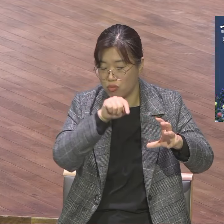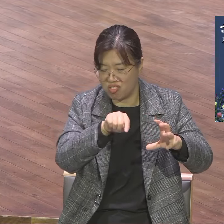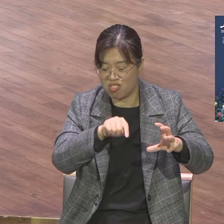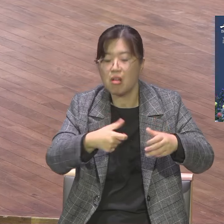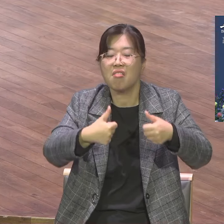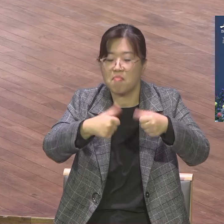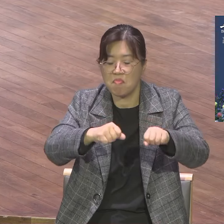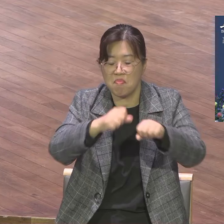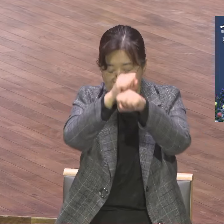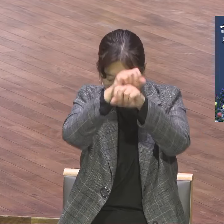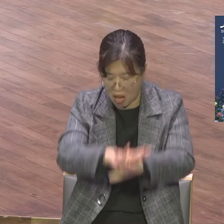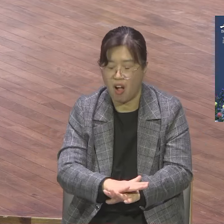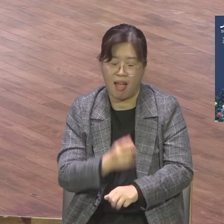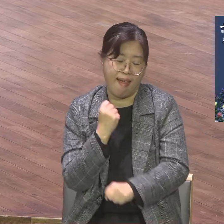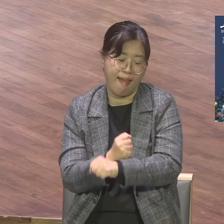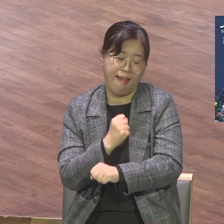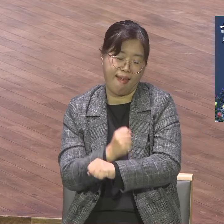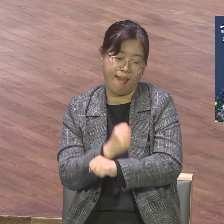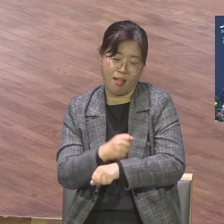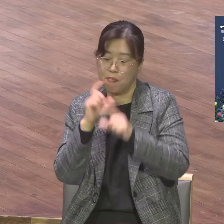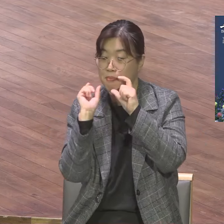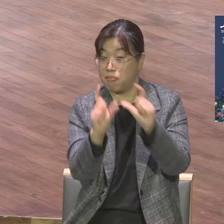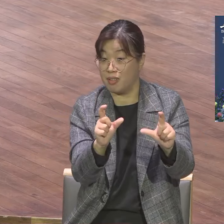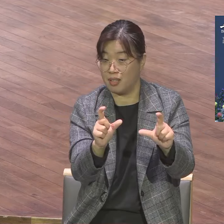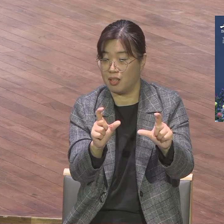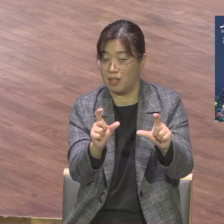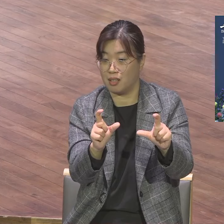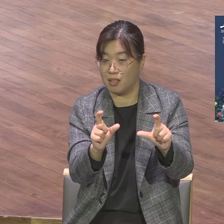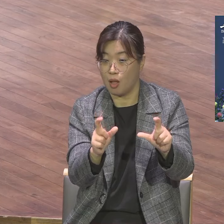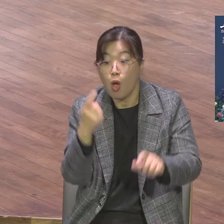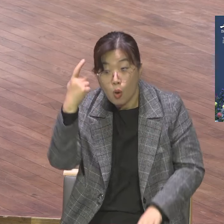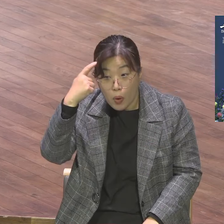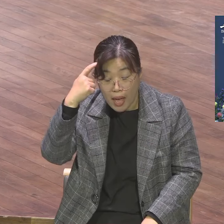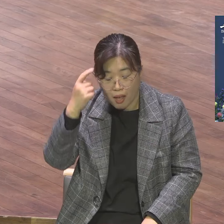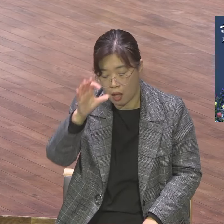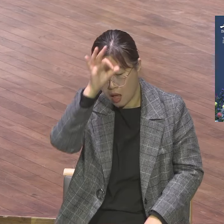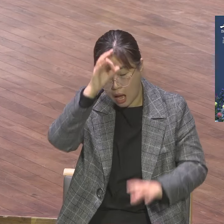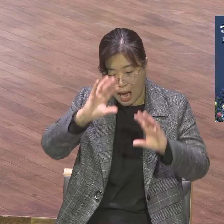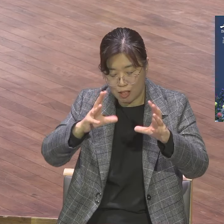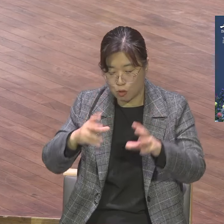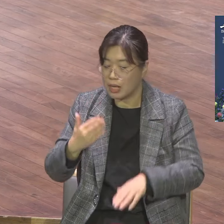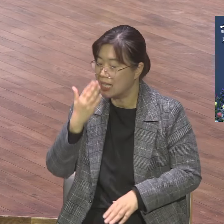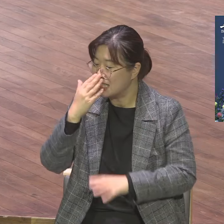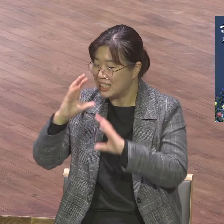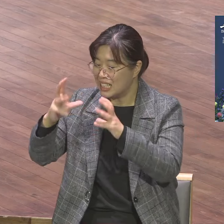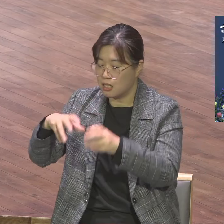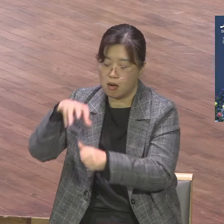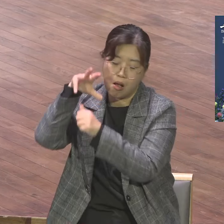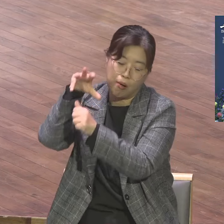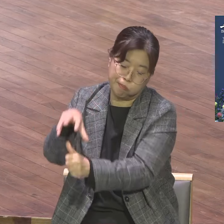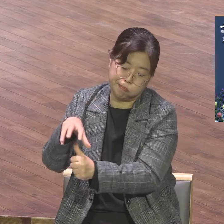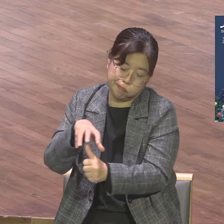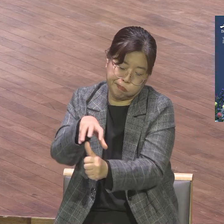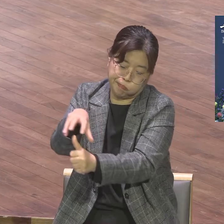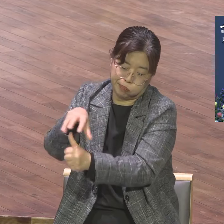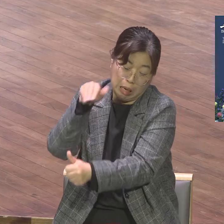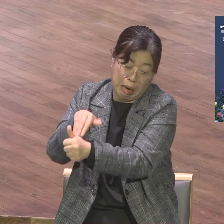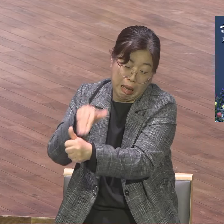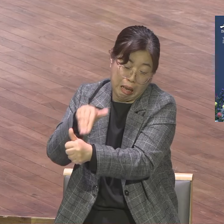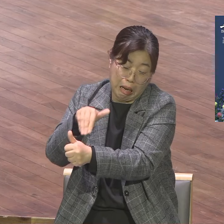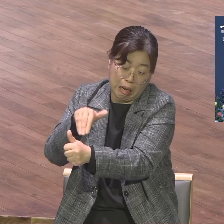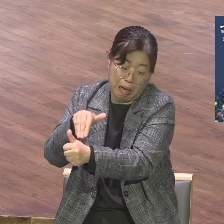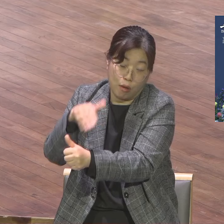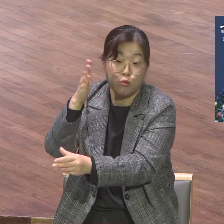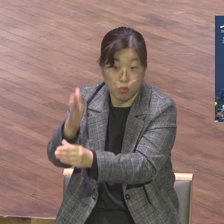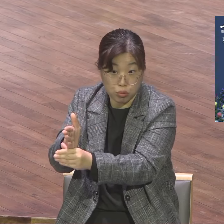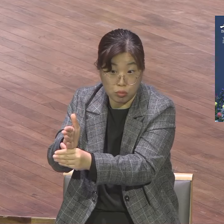이것은요 이스라엘에게서는 회복의 메시지 되는 거예요. 야, 이제 살았구나. 이제 살았구나. 우리를 괴롭히던 적을